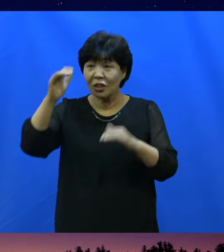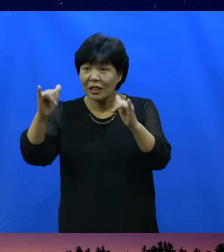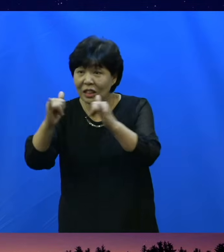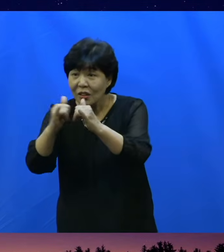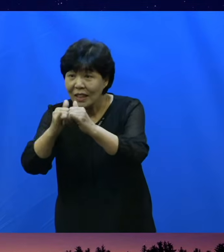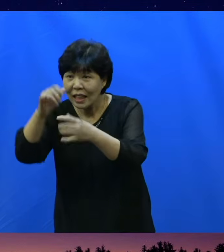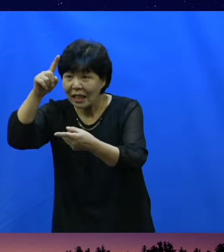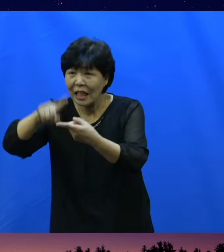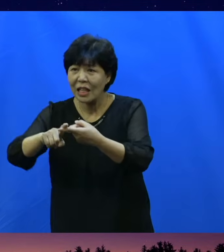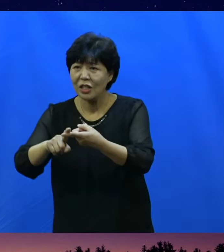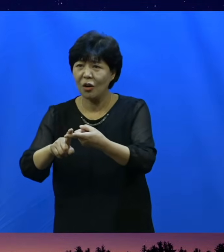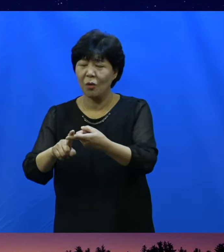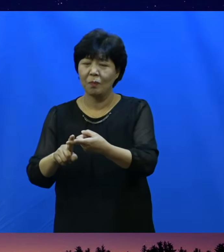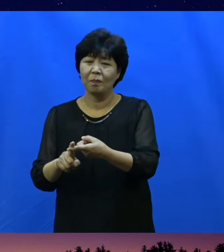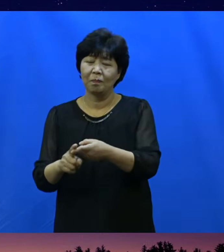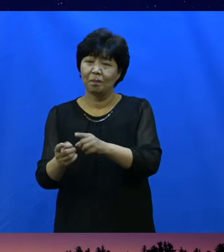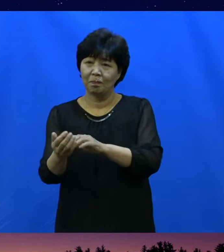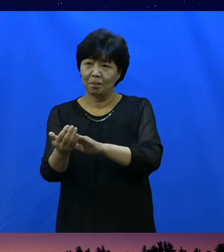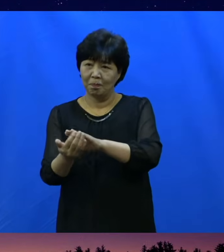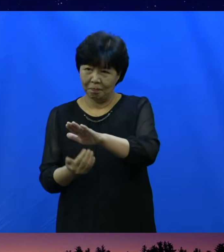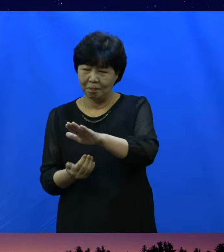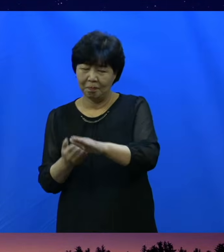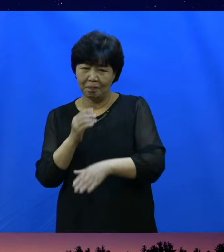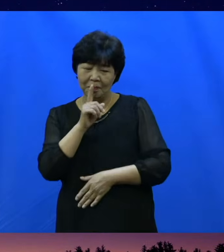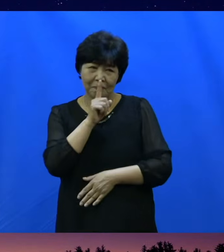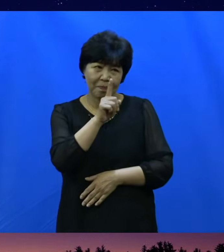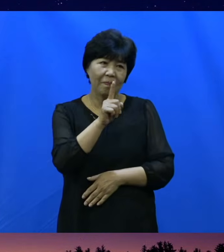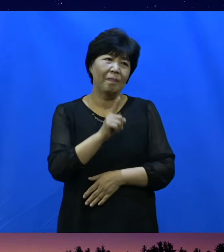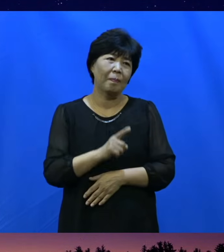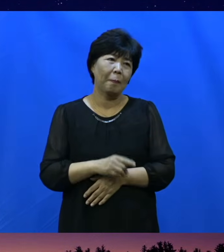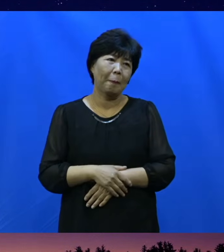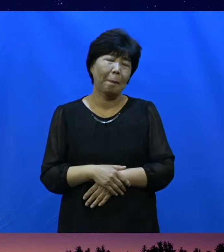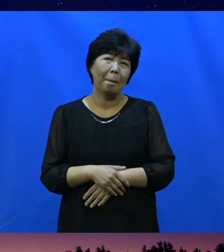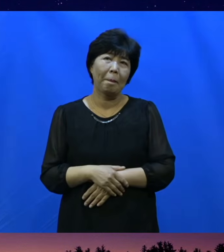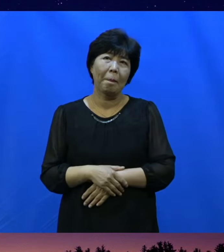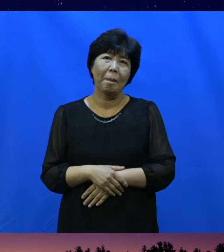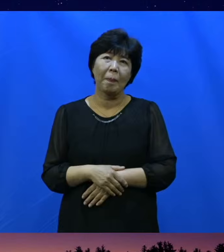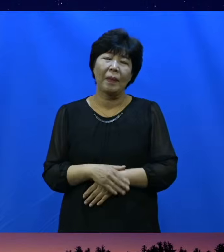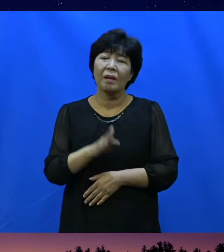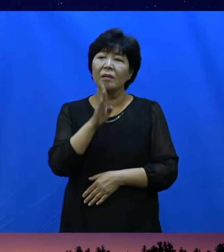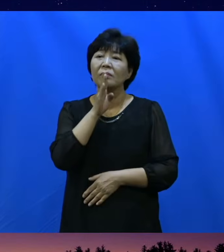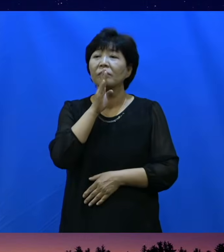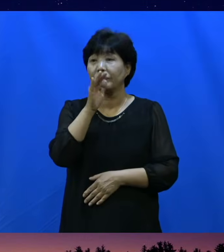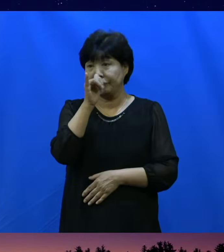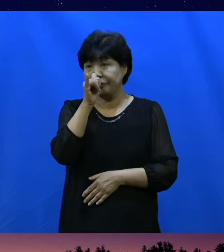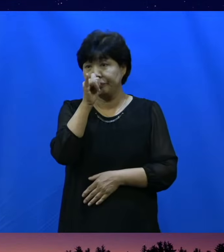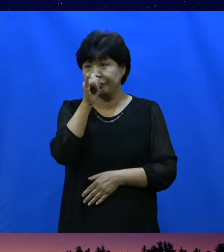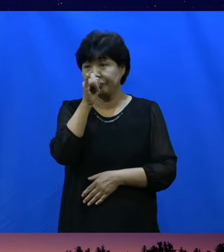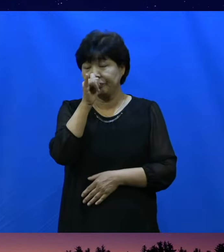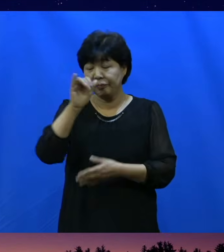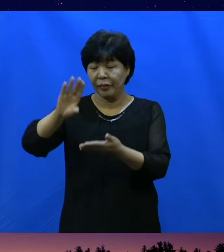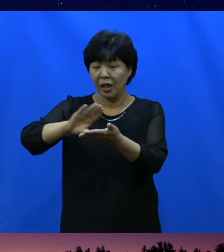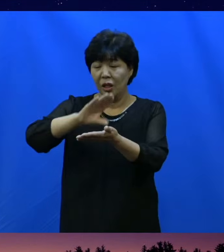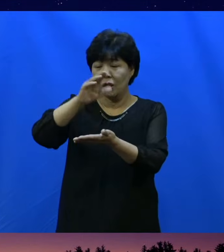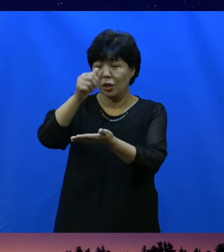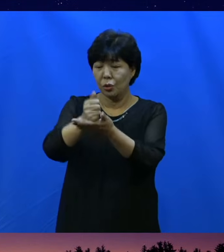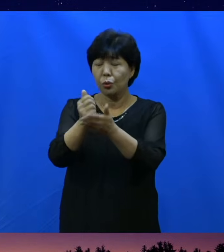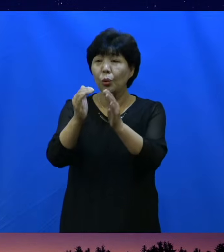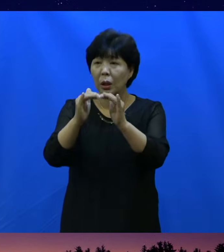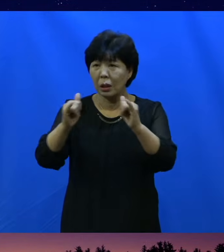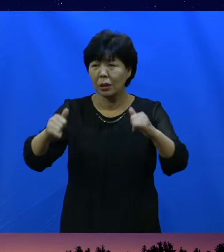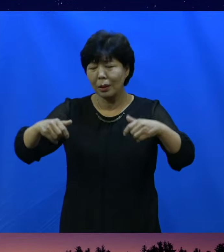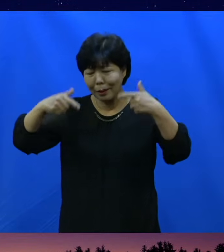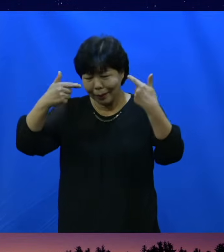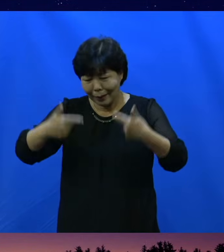신약의 성도들에게 이 말씀을 주신 겁니다. 영적 전쟁의 실제. 그래서 그리스도인들이라면 늘 마주하는